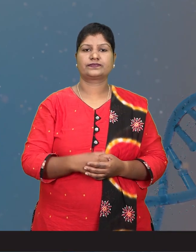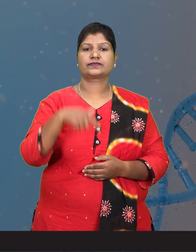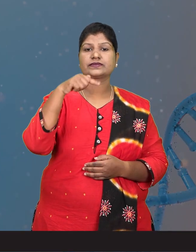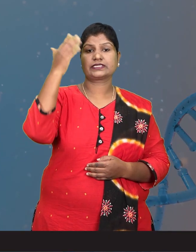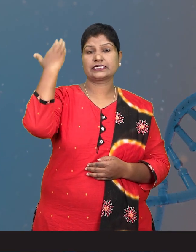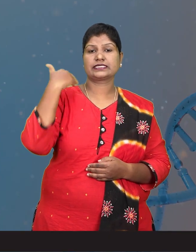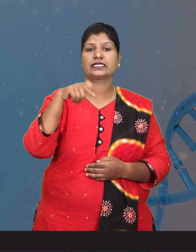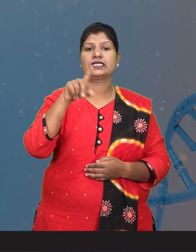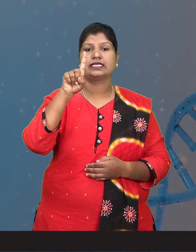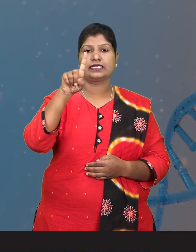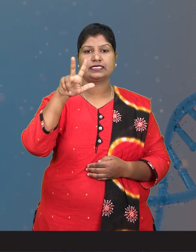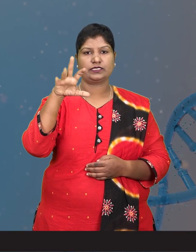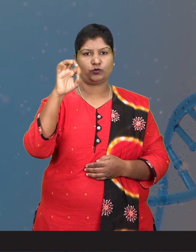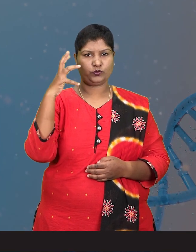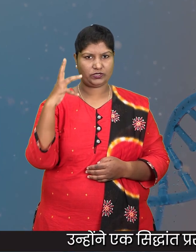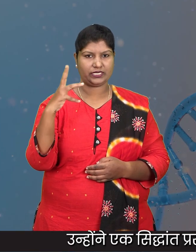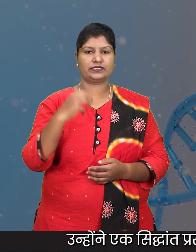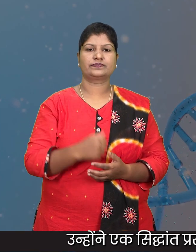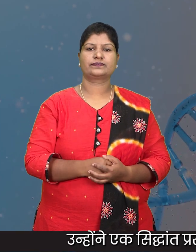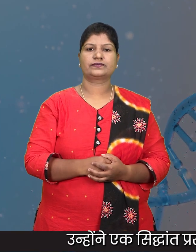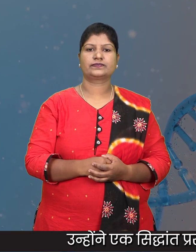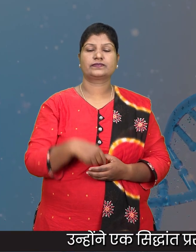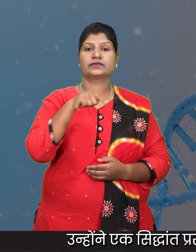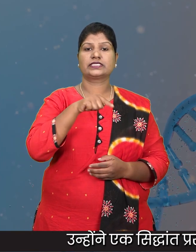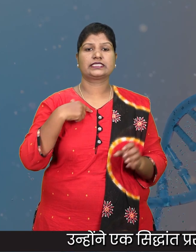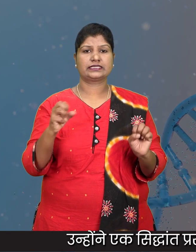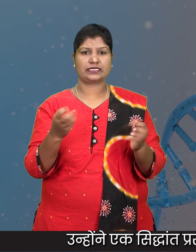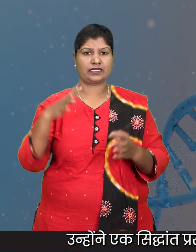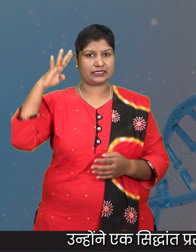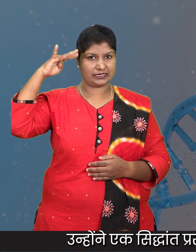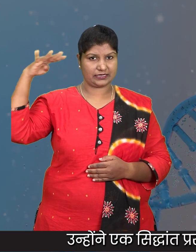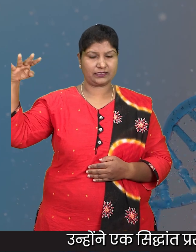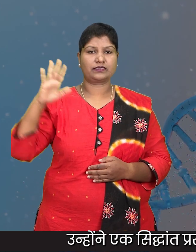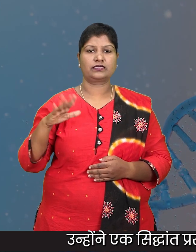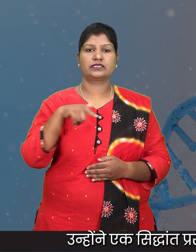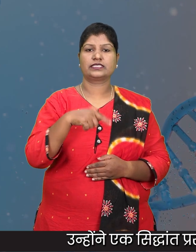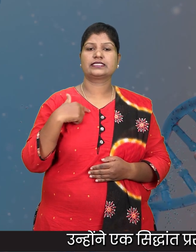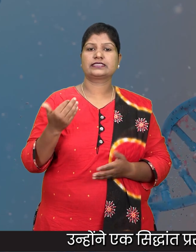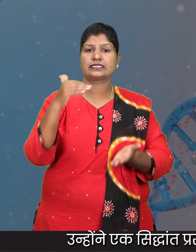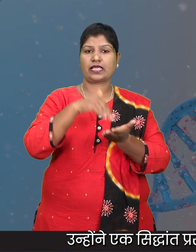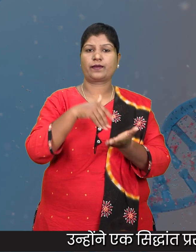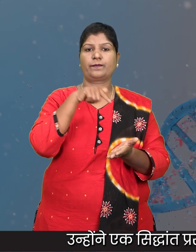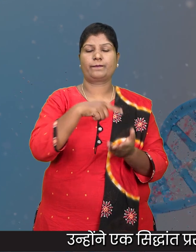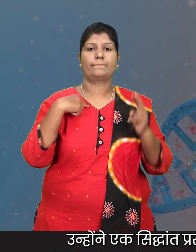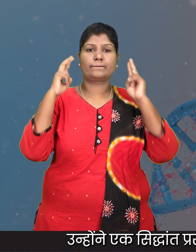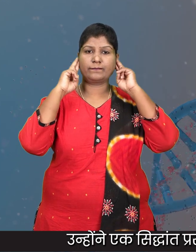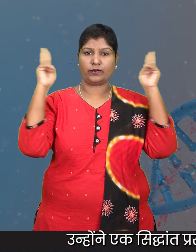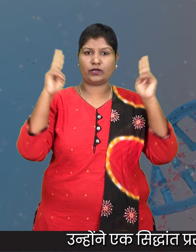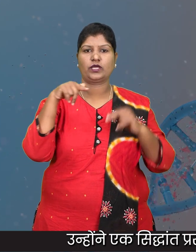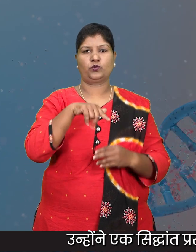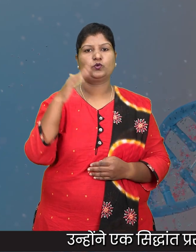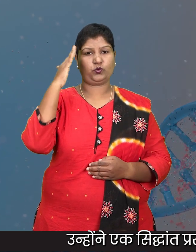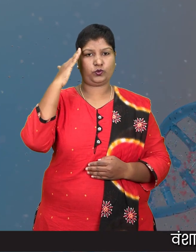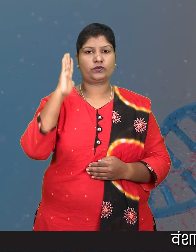एक 1809 में उन्होंने एक सिद्धांत प्रस्तावित किया जो लोकप्रिय रूप से जाना